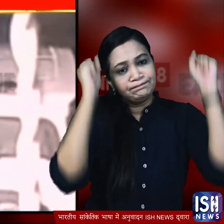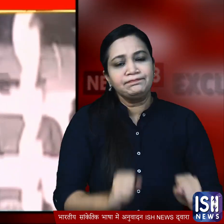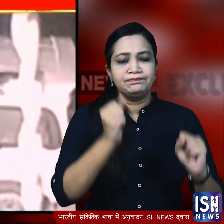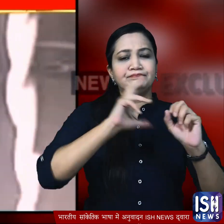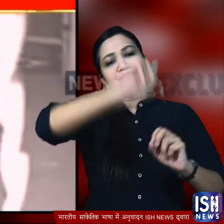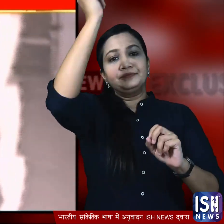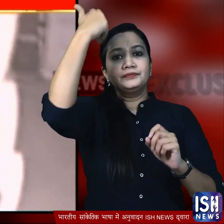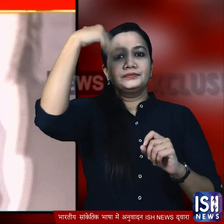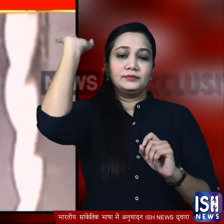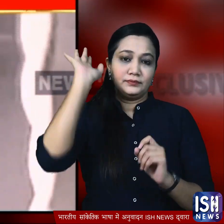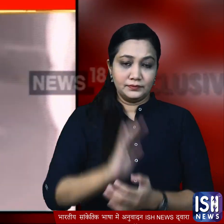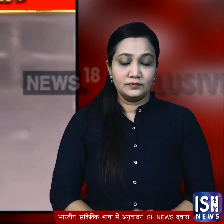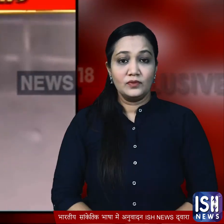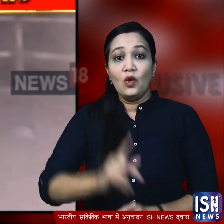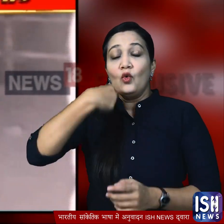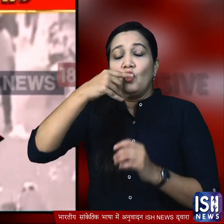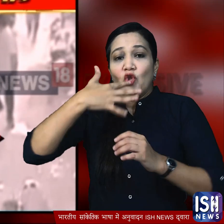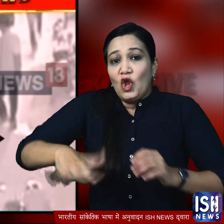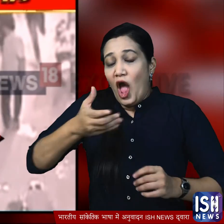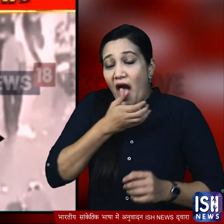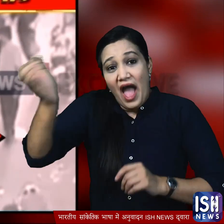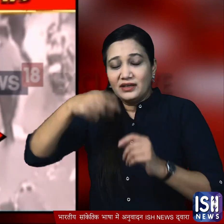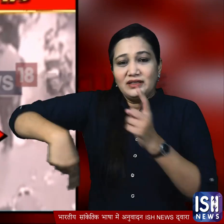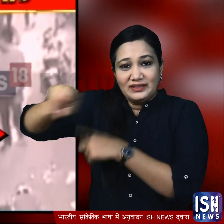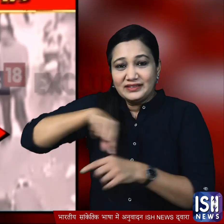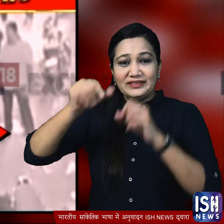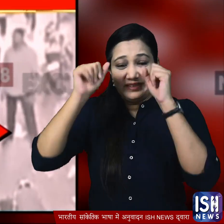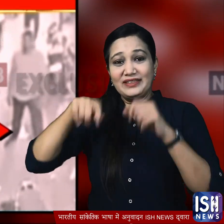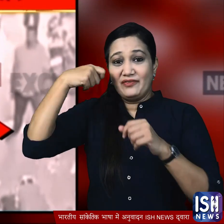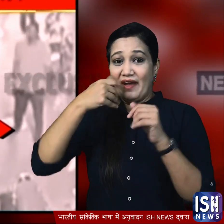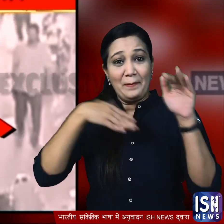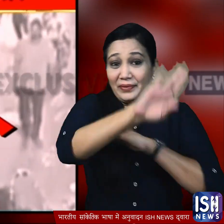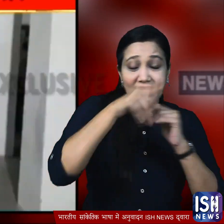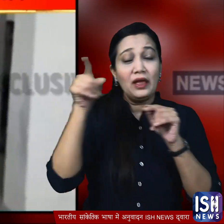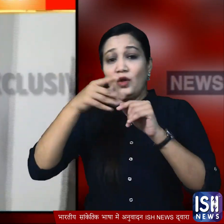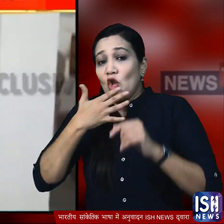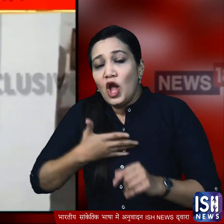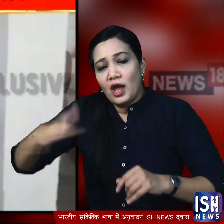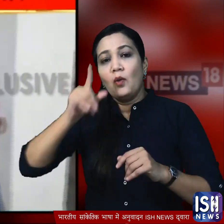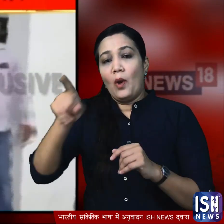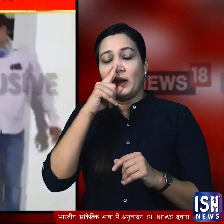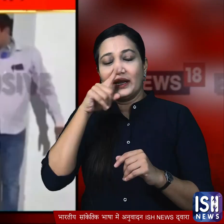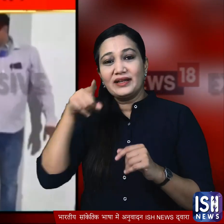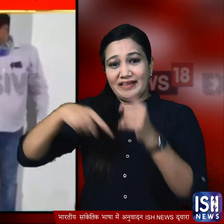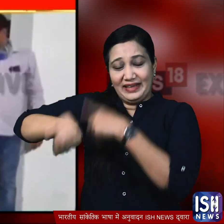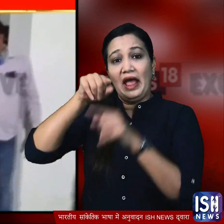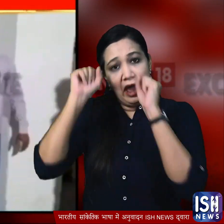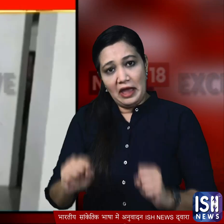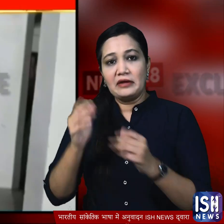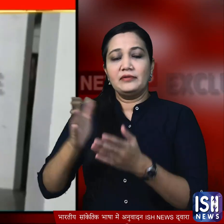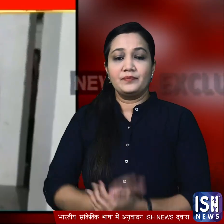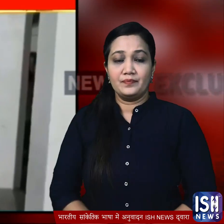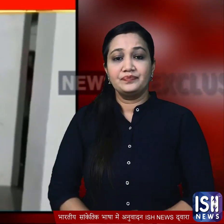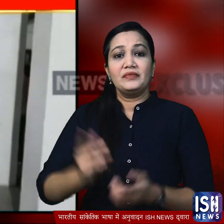में बैठ गए और वहां से निकल गए। जिन सुरक्षा कर्मियों की आंखों में मिर्च पाउडर डालकर ये कैदी फरार हुए, उनमें एक सुरक्षा कर्मी की तस्वीर भी सामने